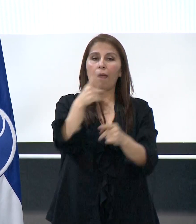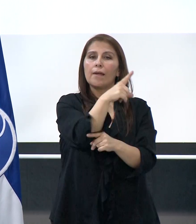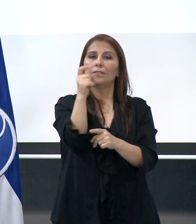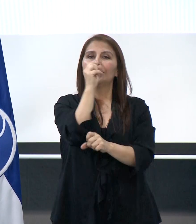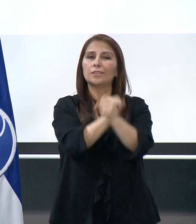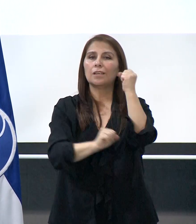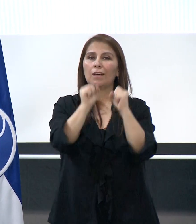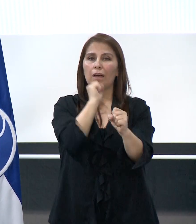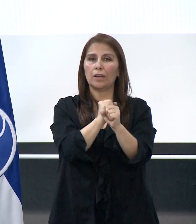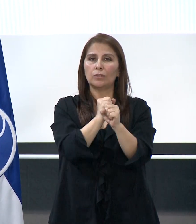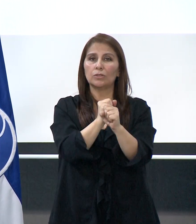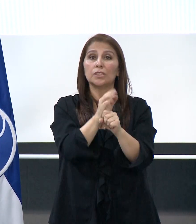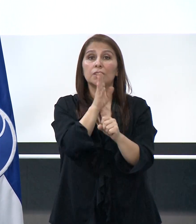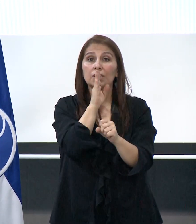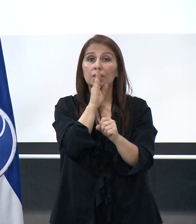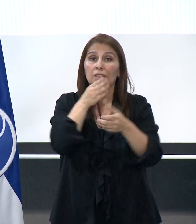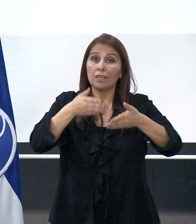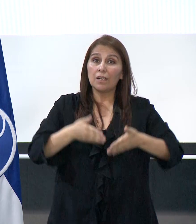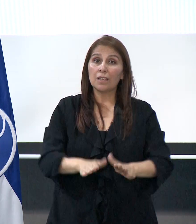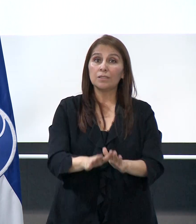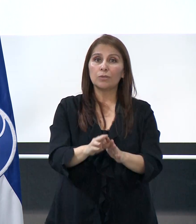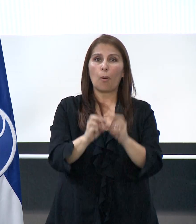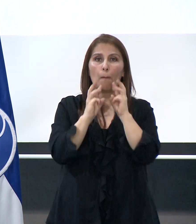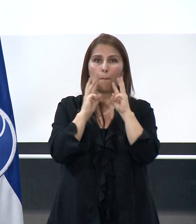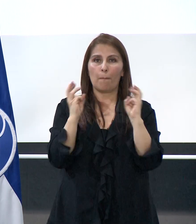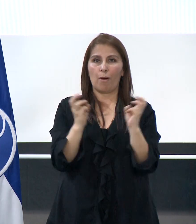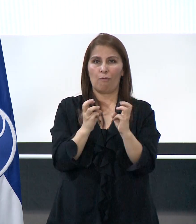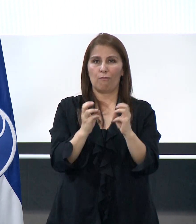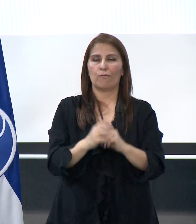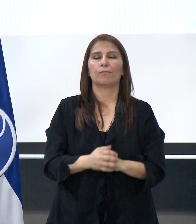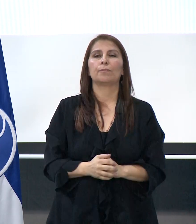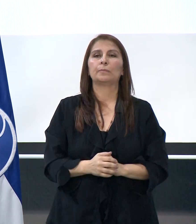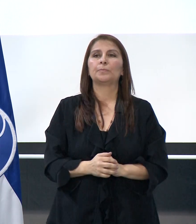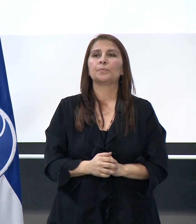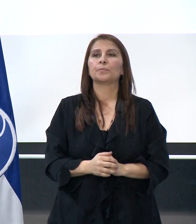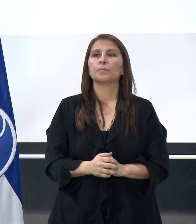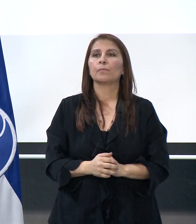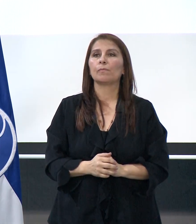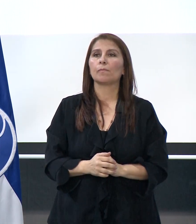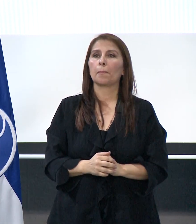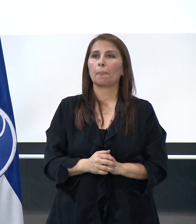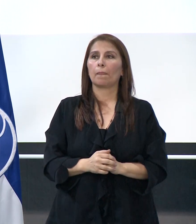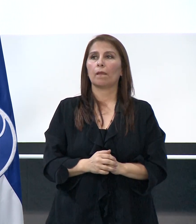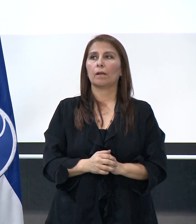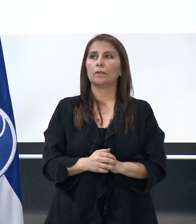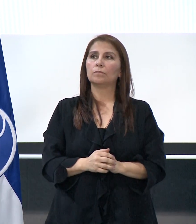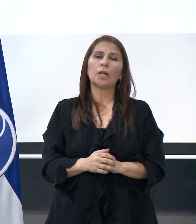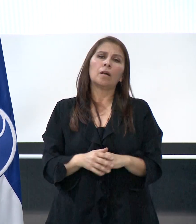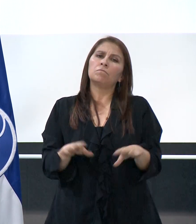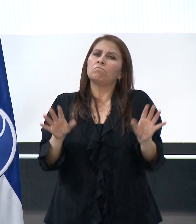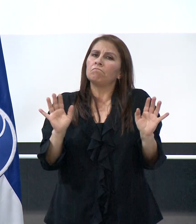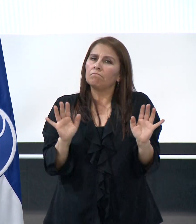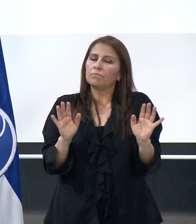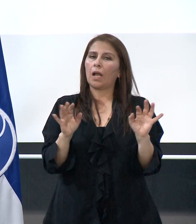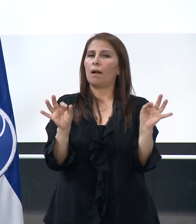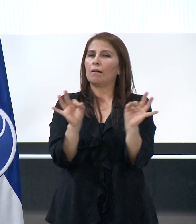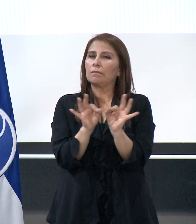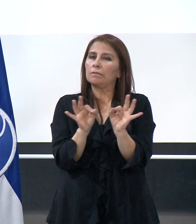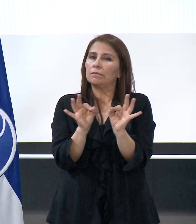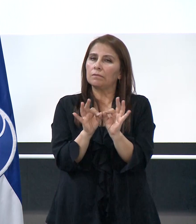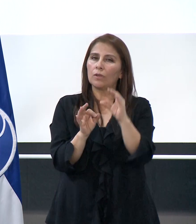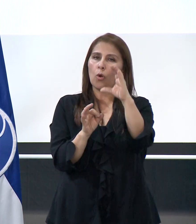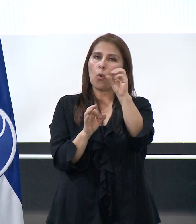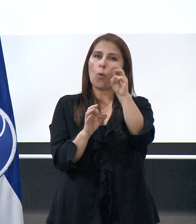nacimiento de paulo freire unas breves palabras sobre convenio como abrebocas a lo que será